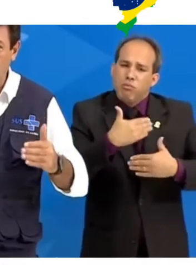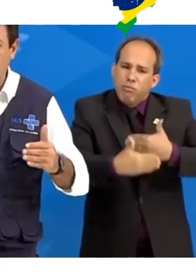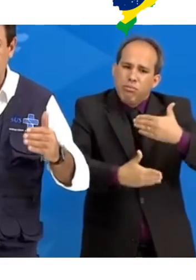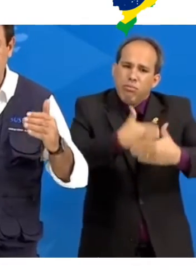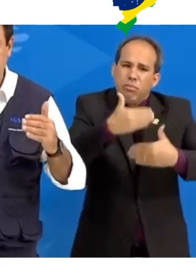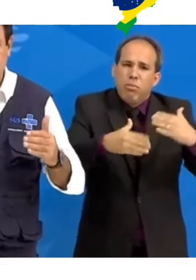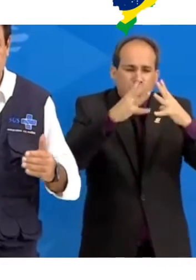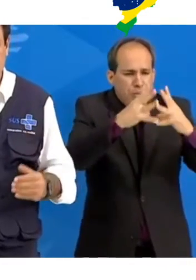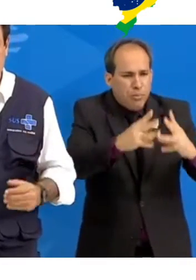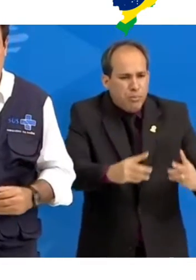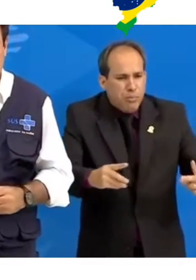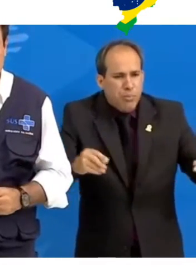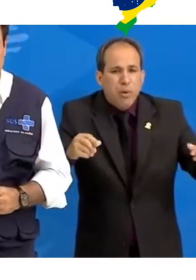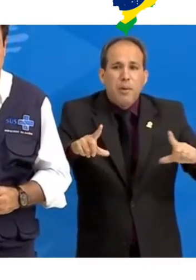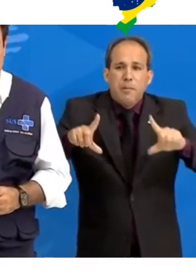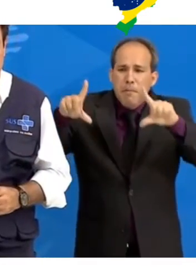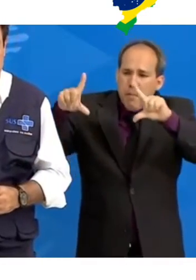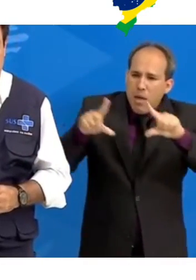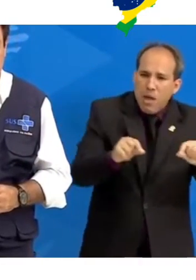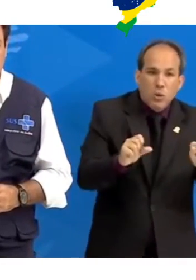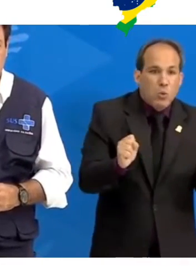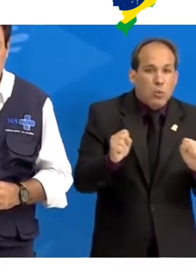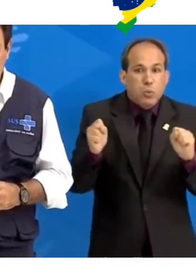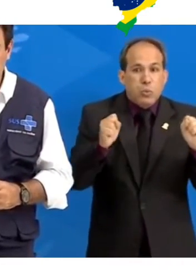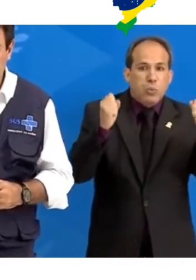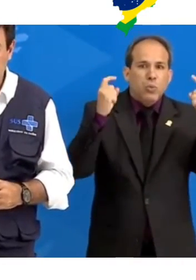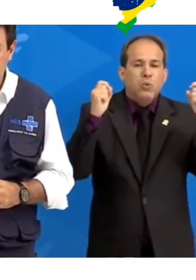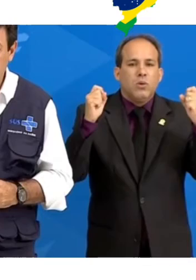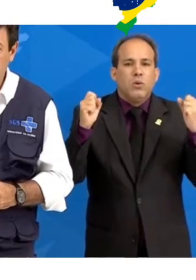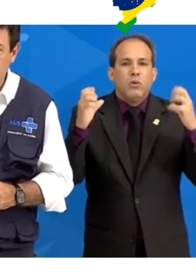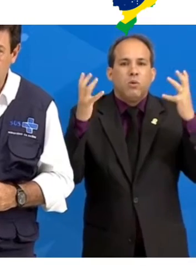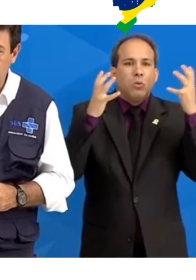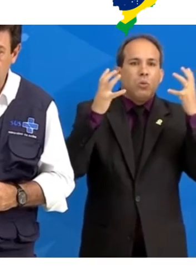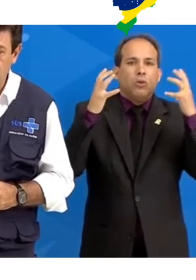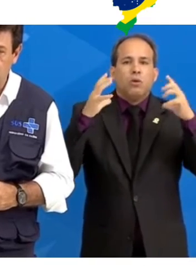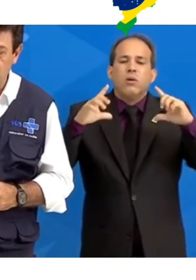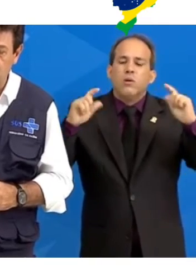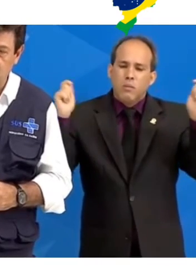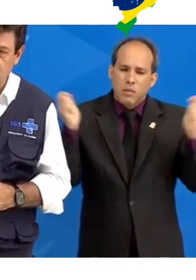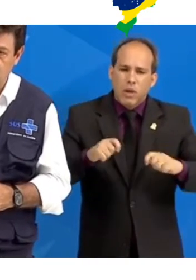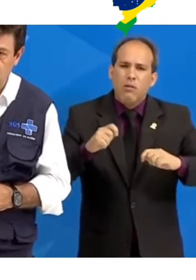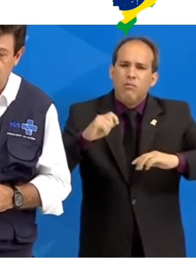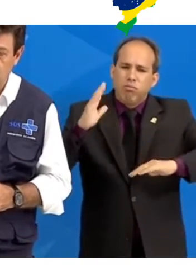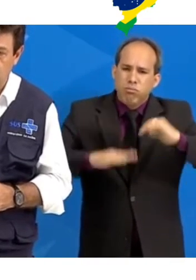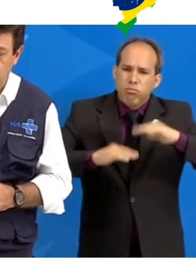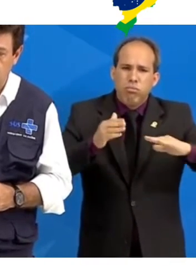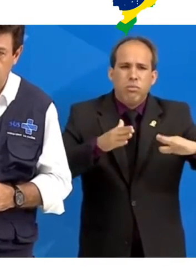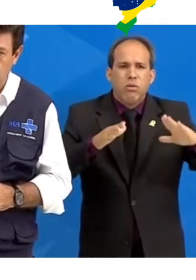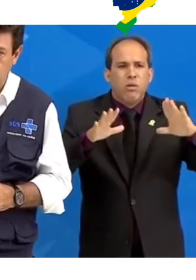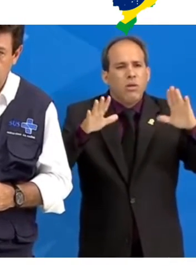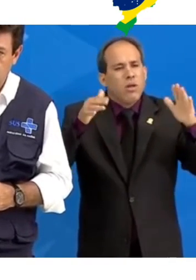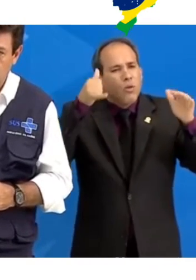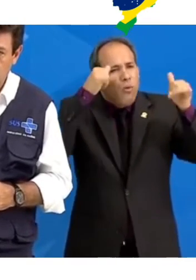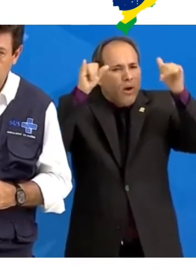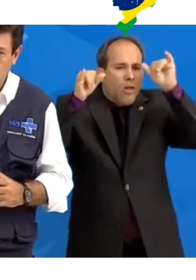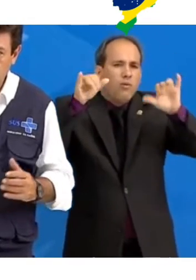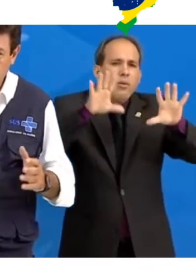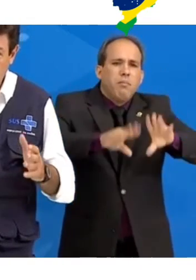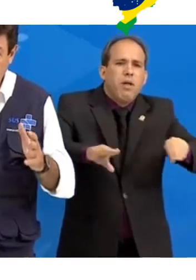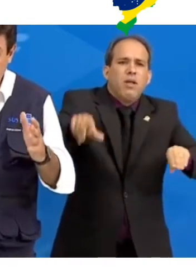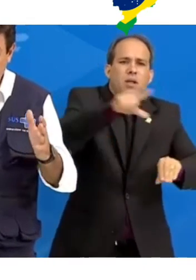com menos estresse, com menos capacidade de intervir no dia a dia das pessoas.